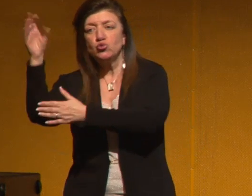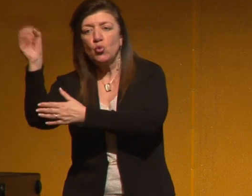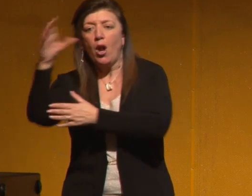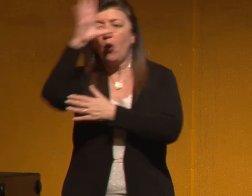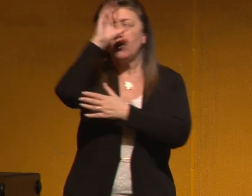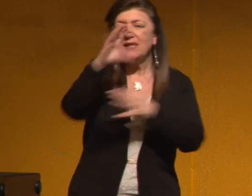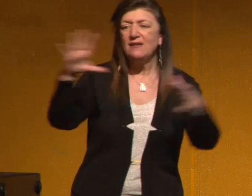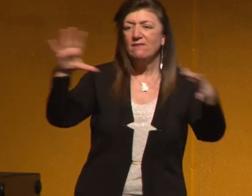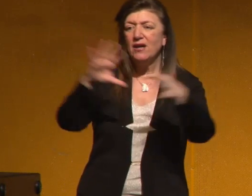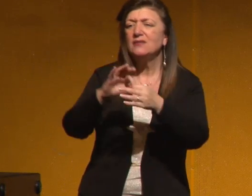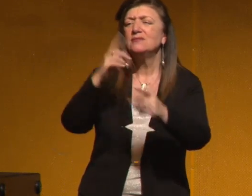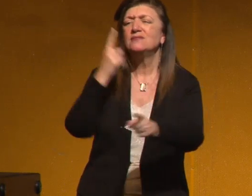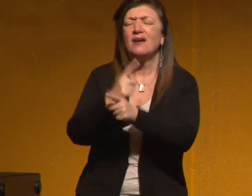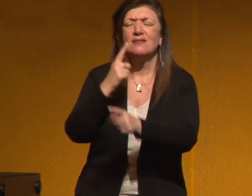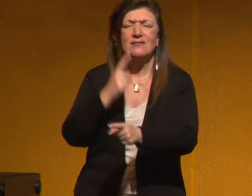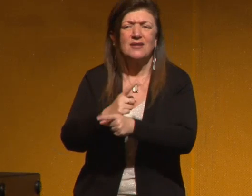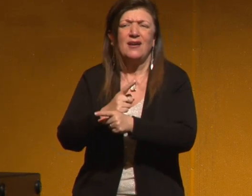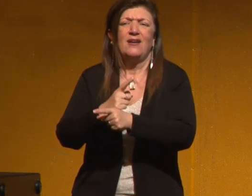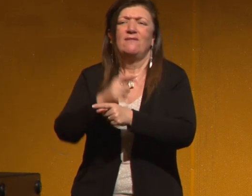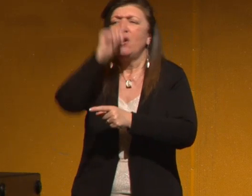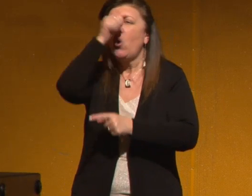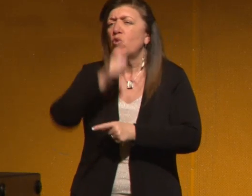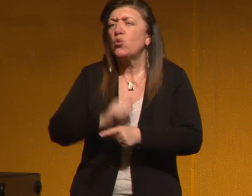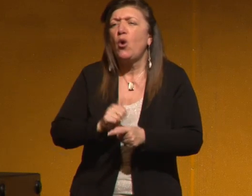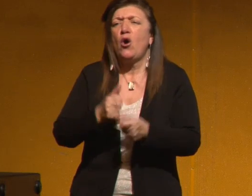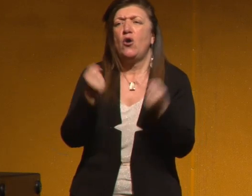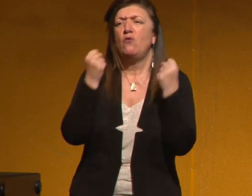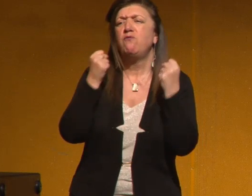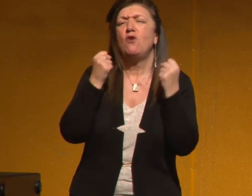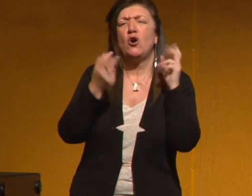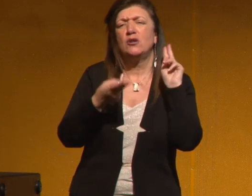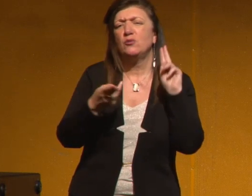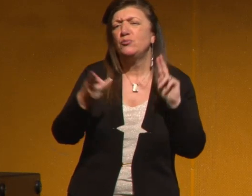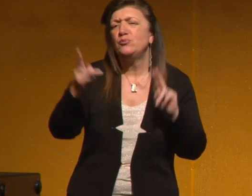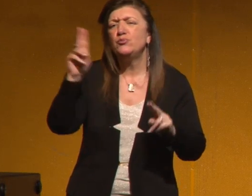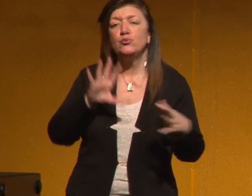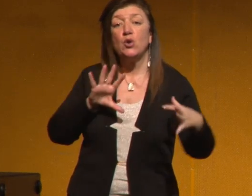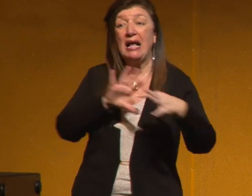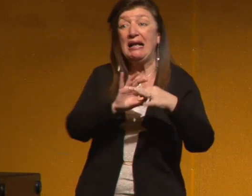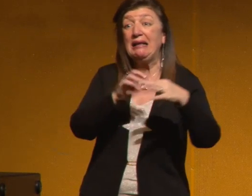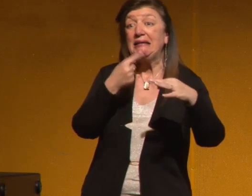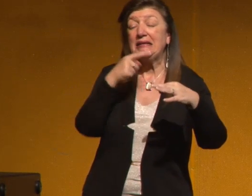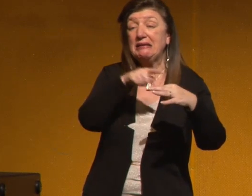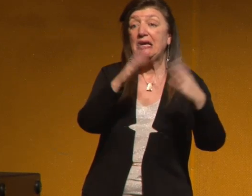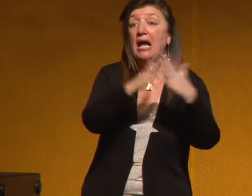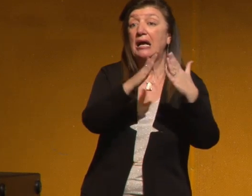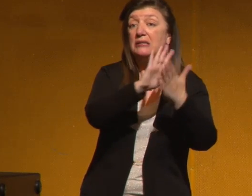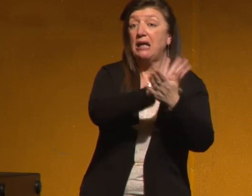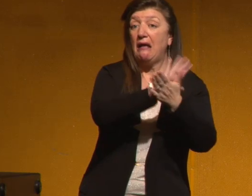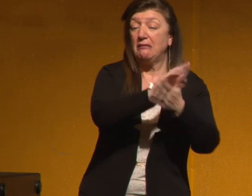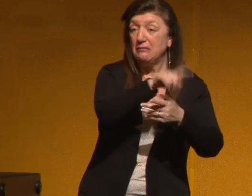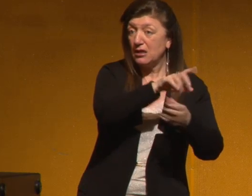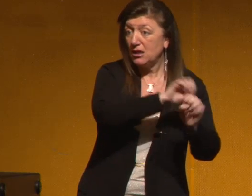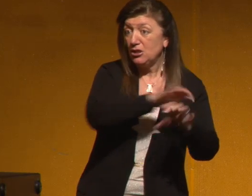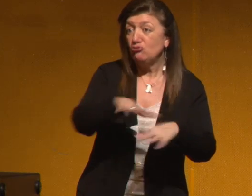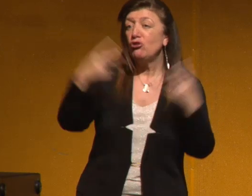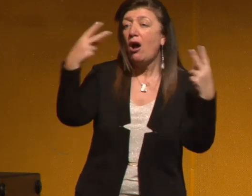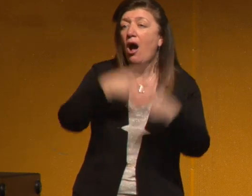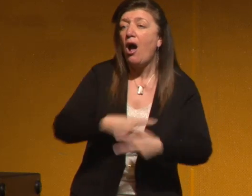altrettanto prezioso ruolo giocato da casa editrice da quanti come danni dimostrate con questo